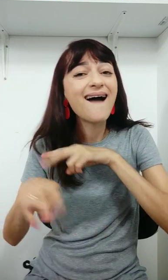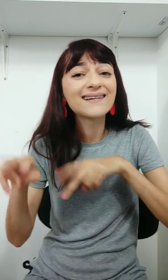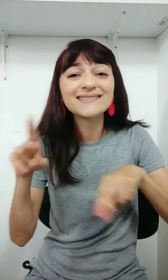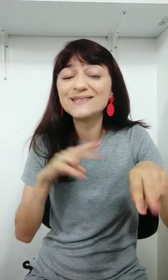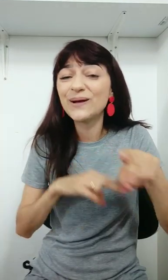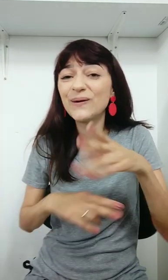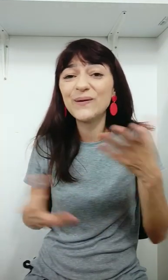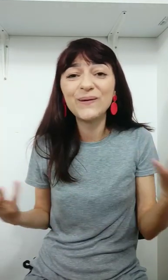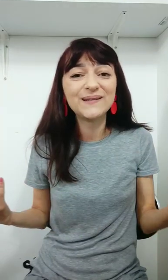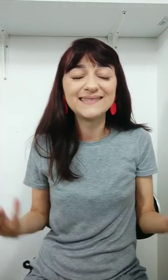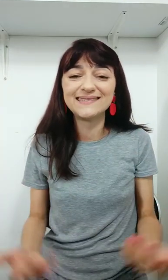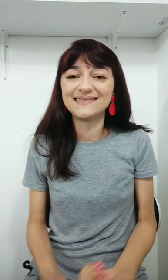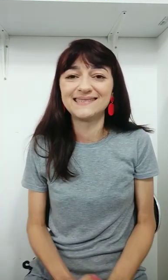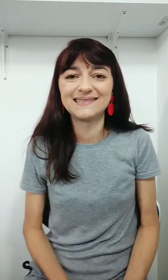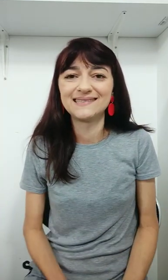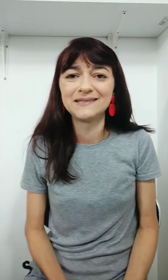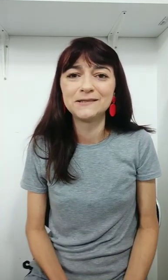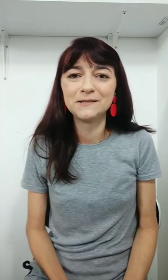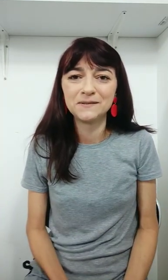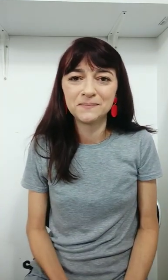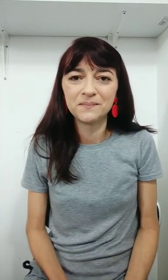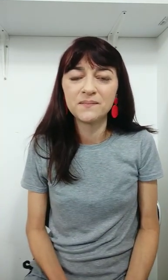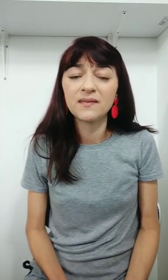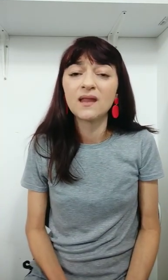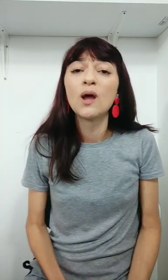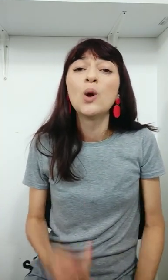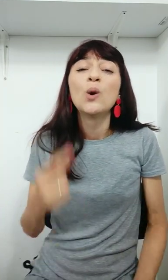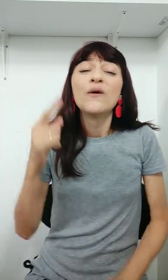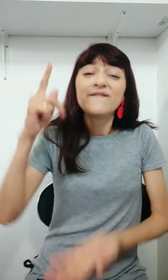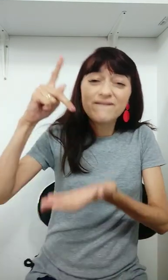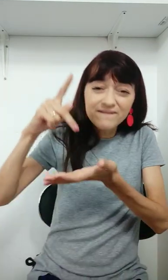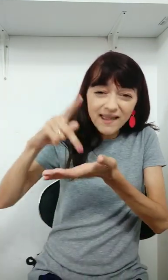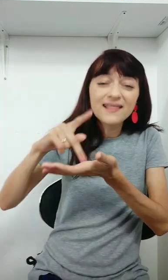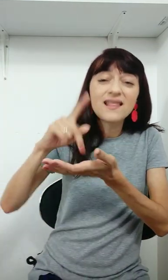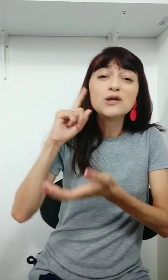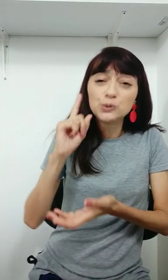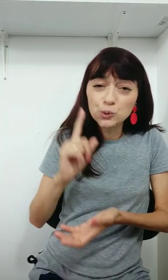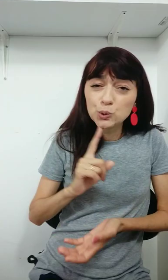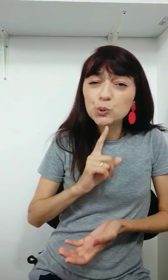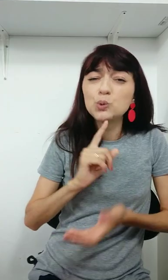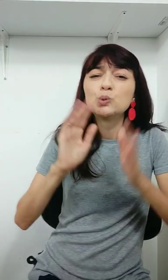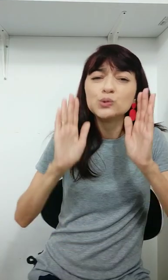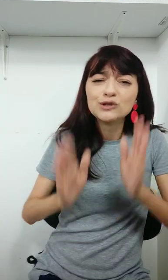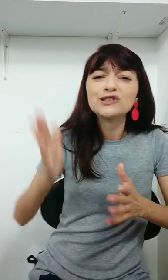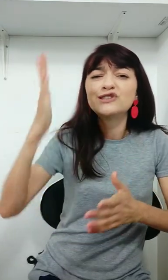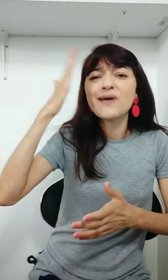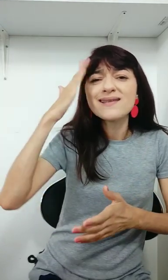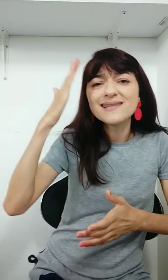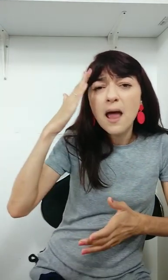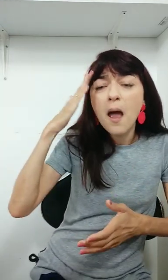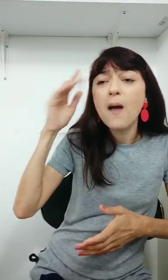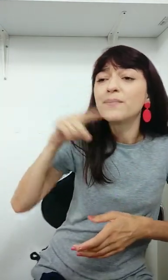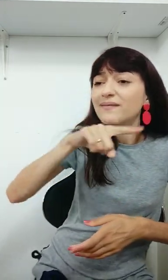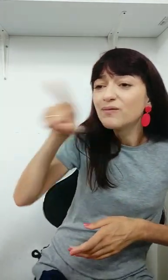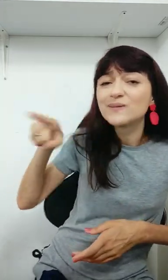é o mais importante e vocês vão aprender Libras nessa conversação. Então, na realidade, gente, os surdos já sabem,